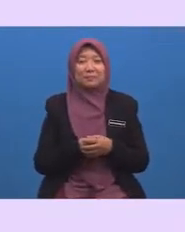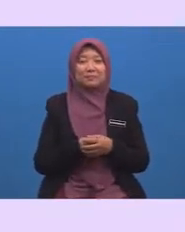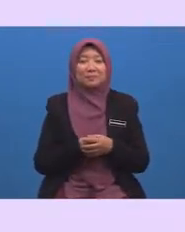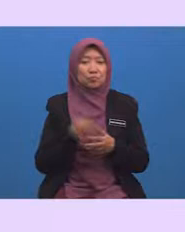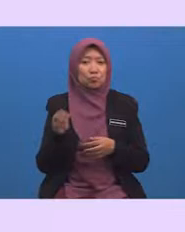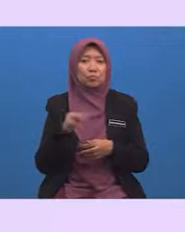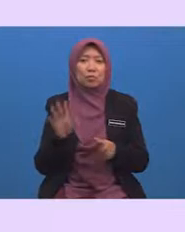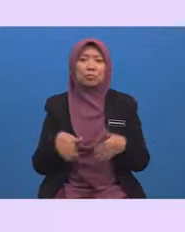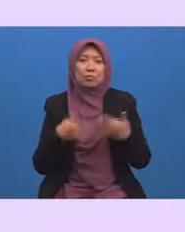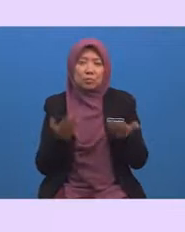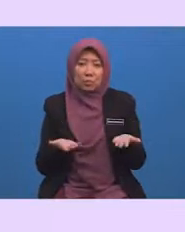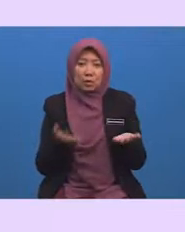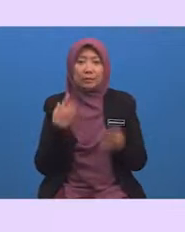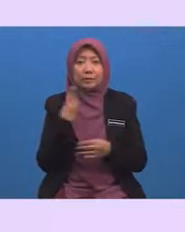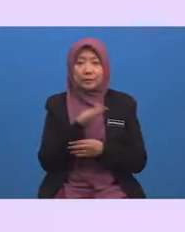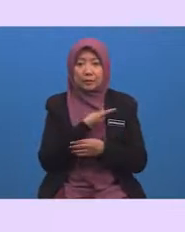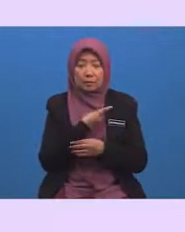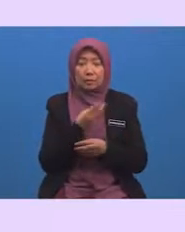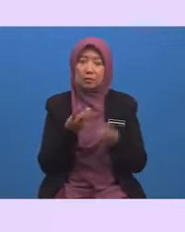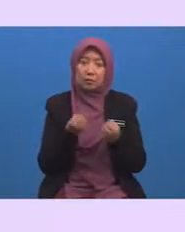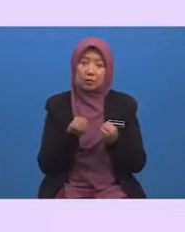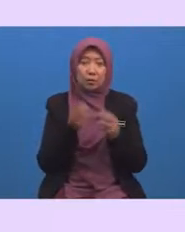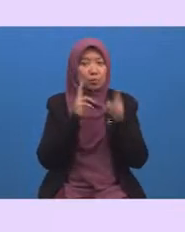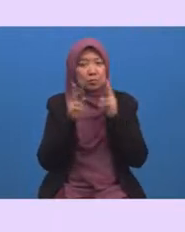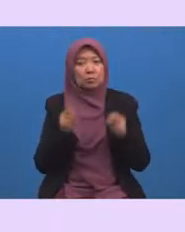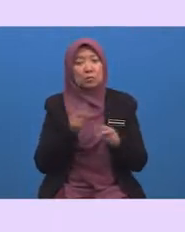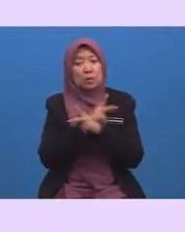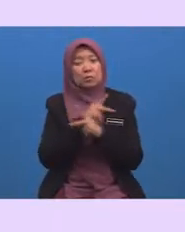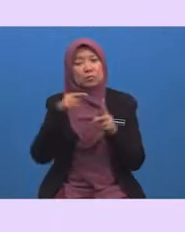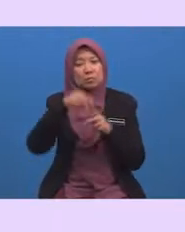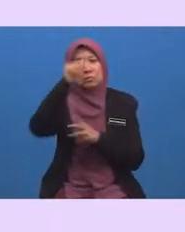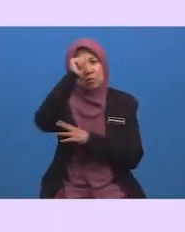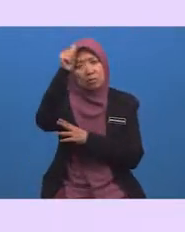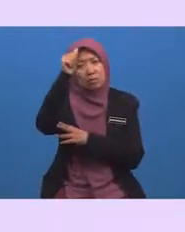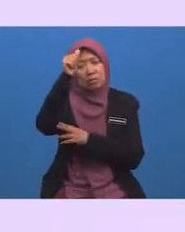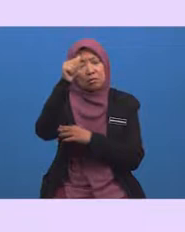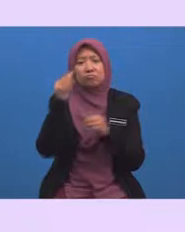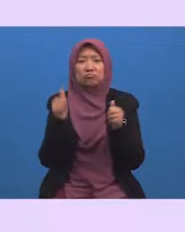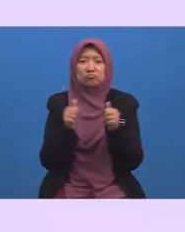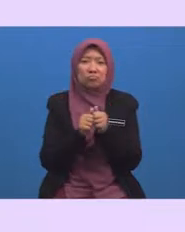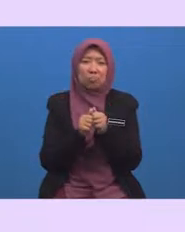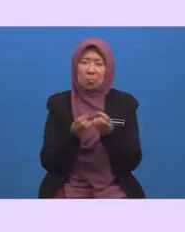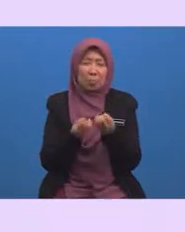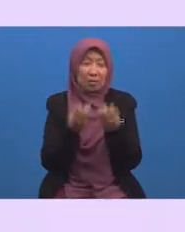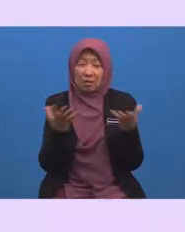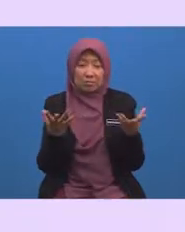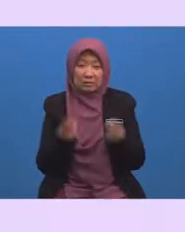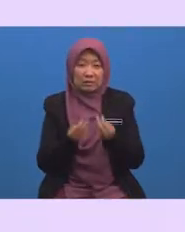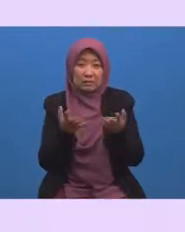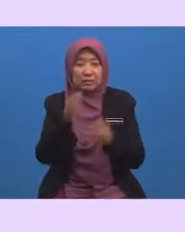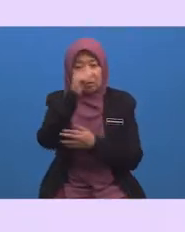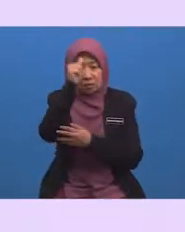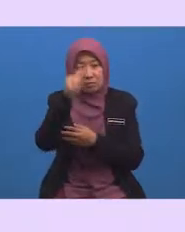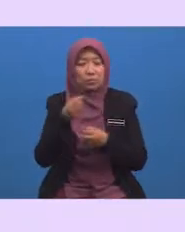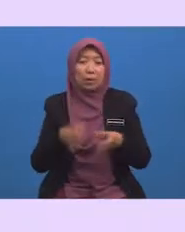Murid-murid, bagaimana pula kita hendak berterima kasih kepada Allah dengan segala nikmat yang telah Allah